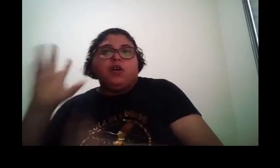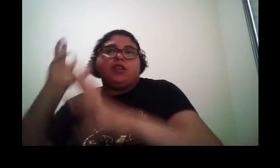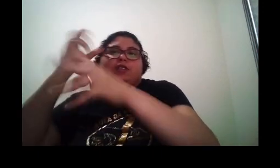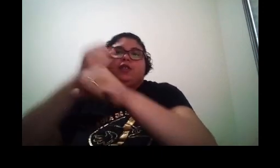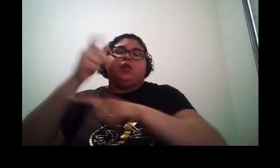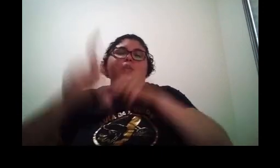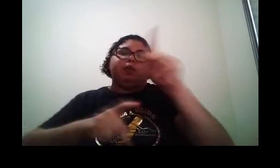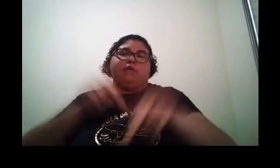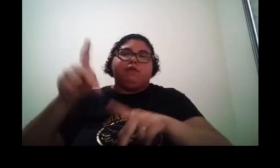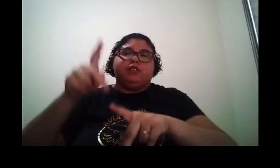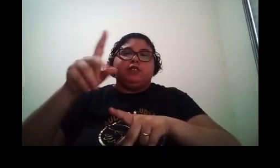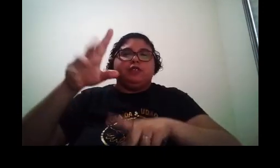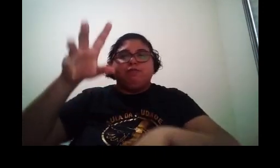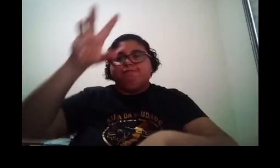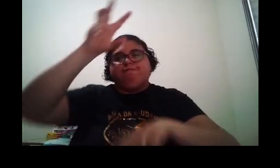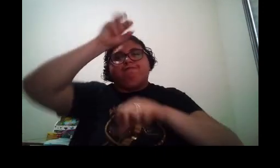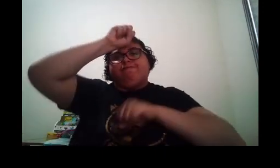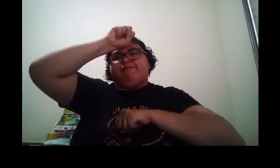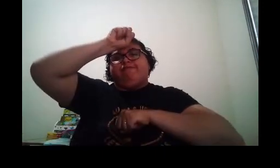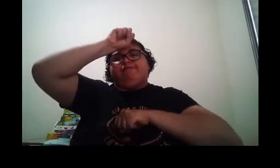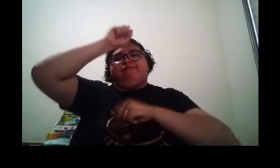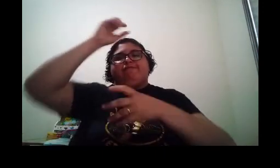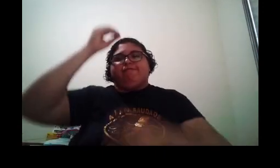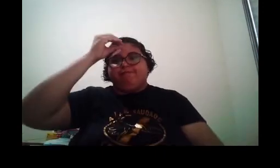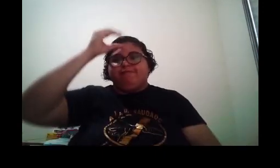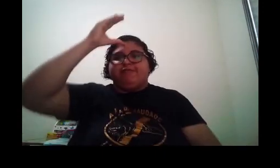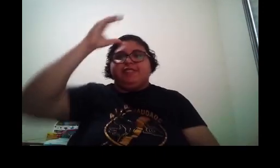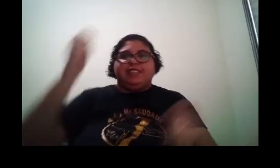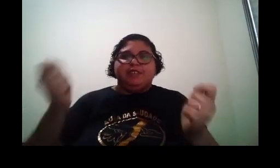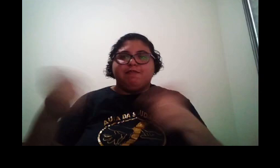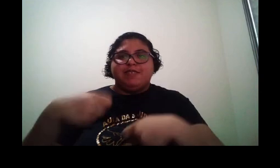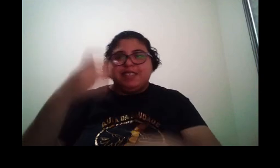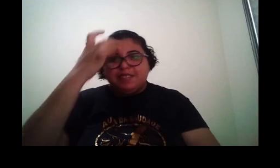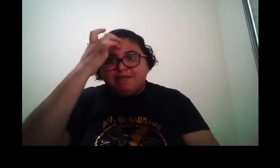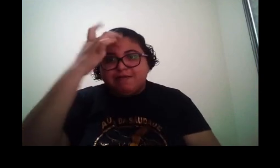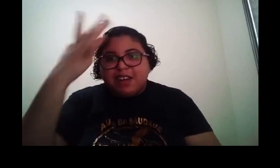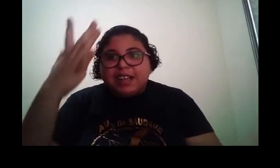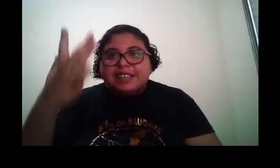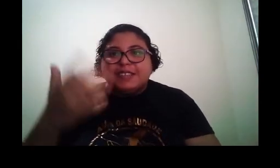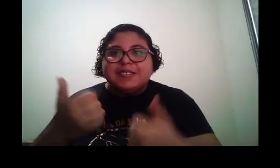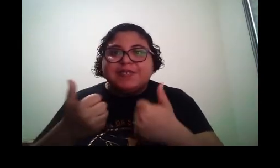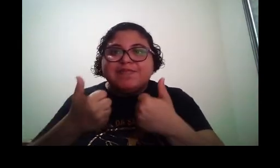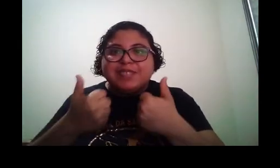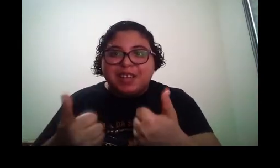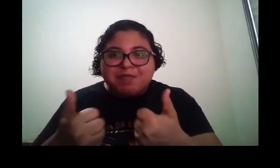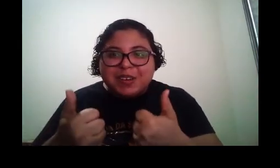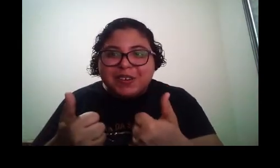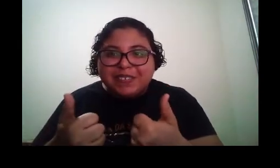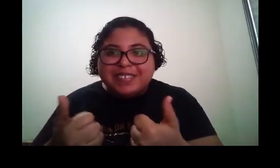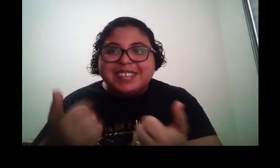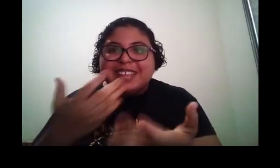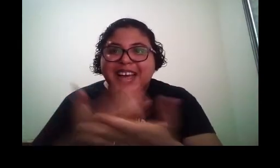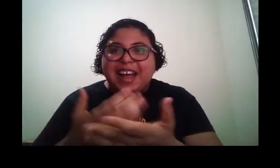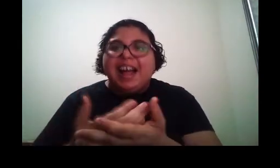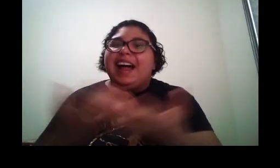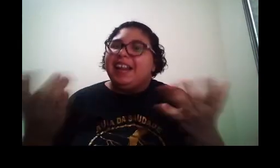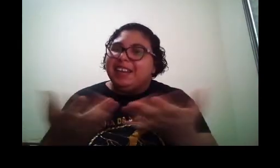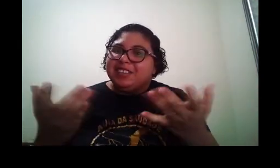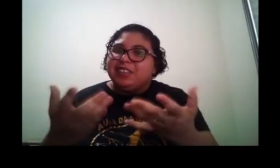vai facilitar no meu aprendizado da língua de sinais também, tá bom? Então a aula de hoje é isso. Eu vou postar depois